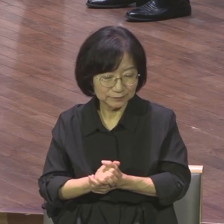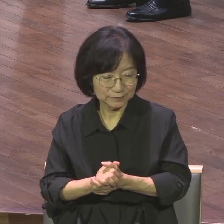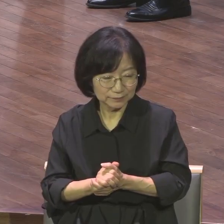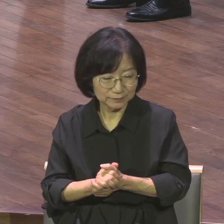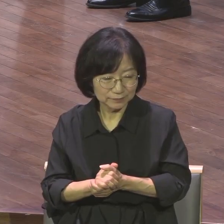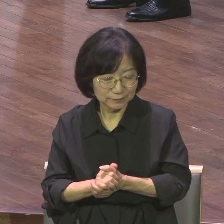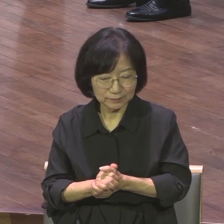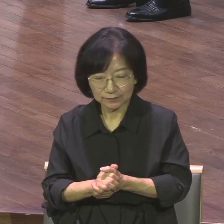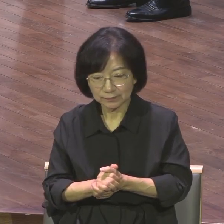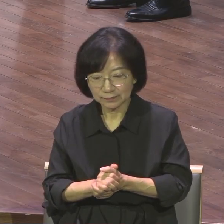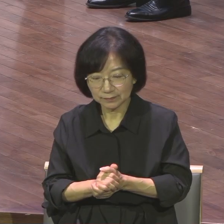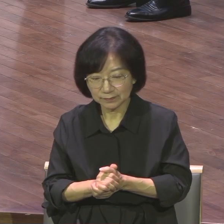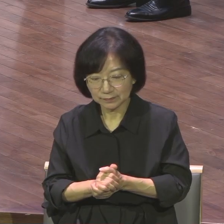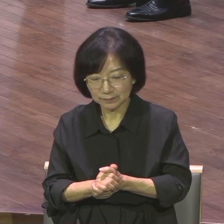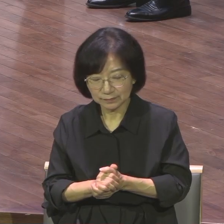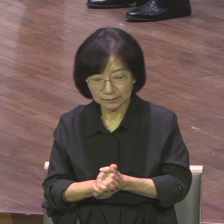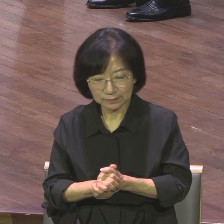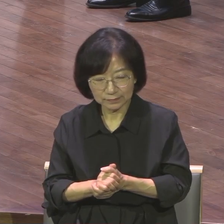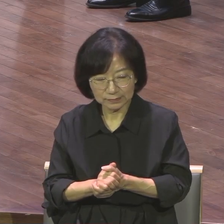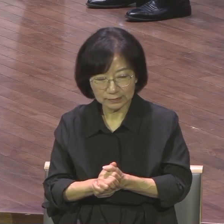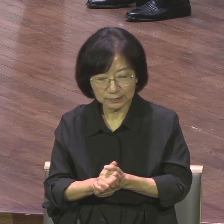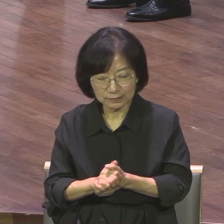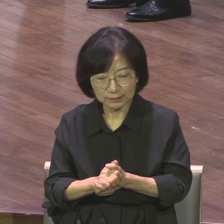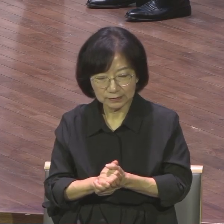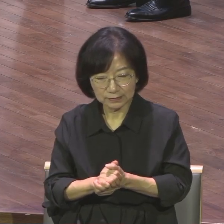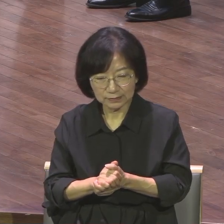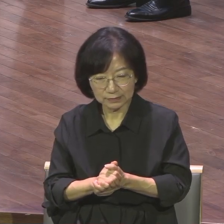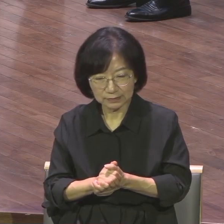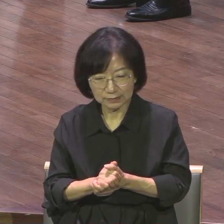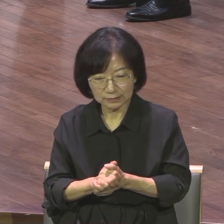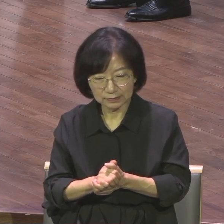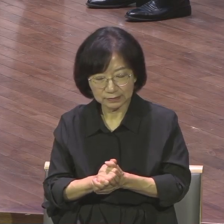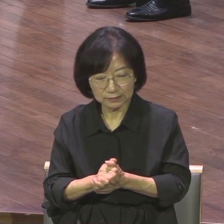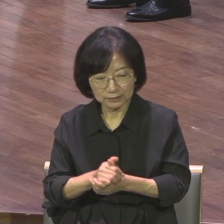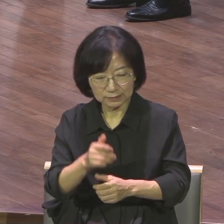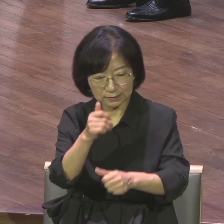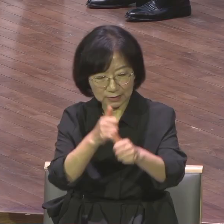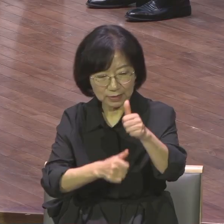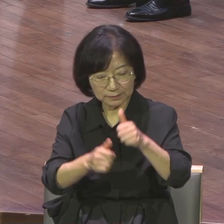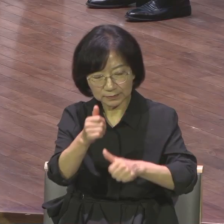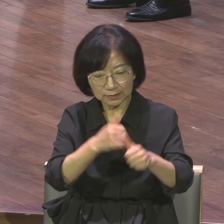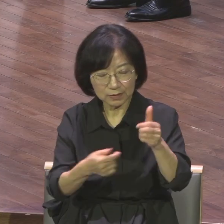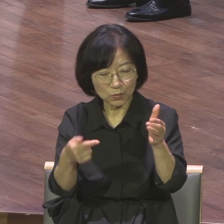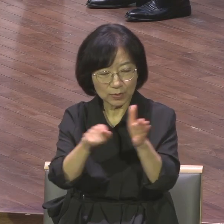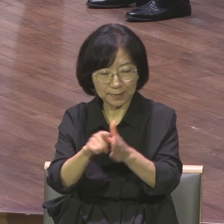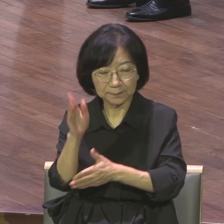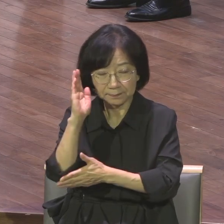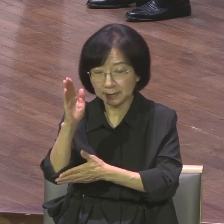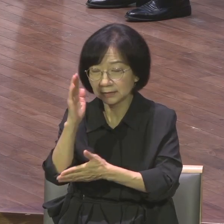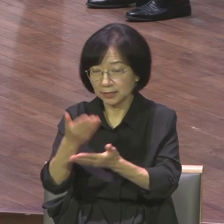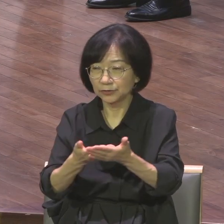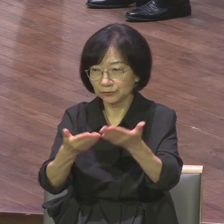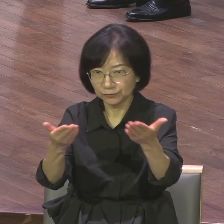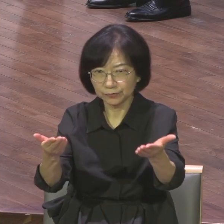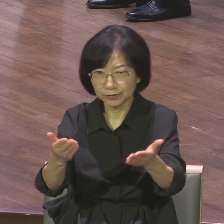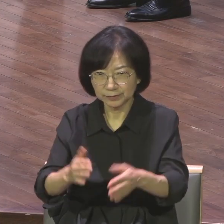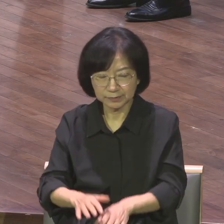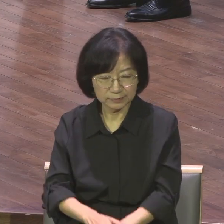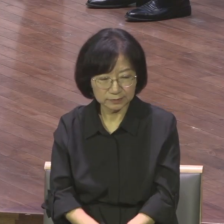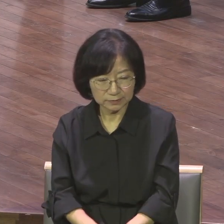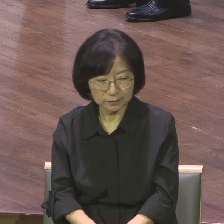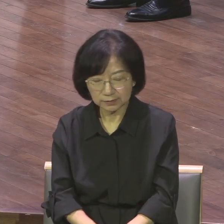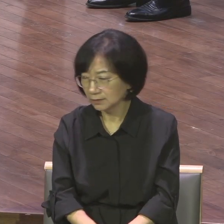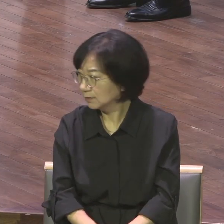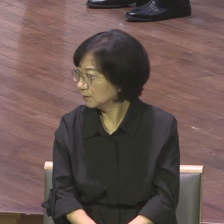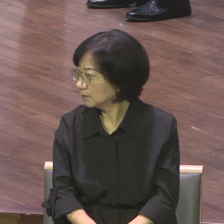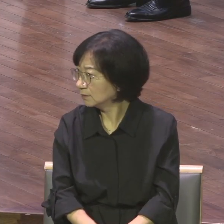메시지도 선포되고 우리 다음 세대를 위해서 메시지 선포됩니다. 특별히 네 번째, 선교사 후원을 할 때 여러분 아셔야